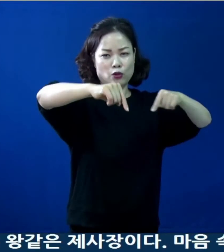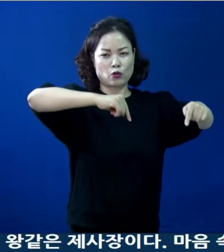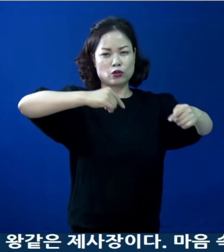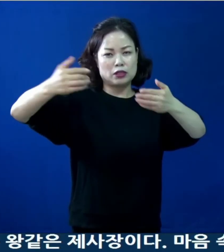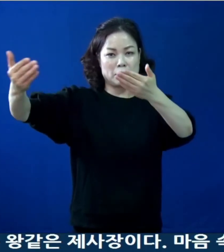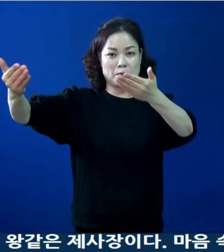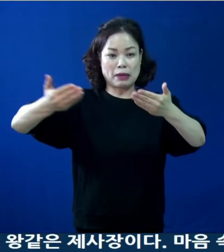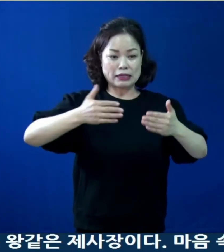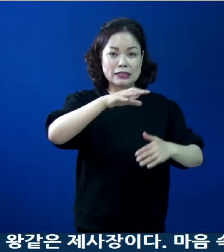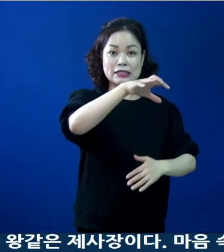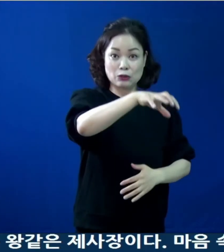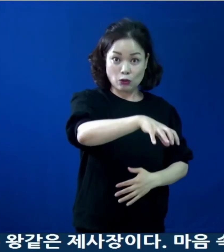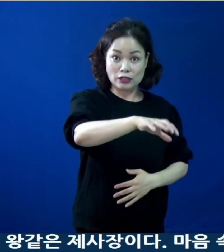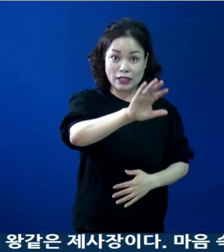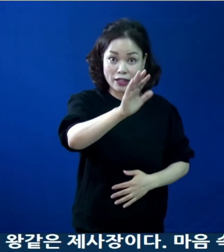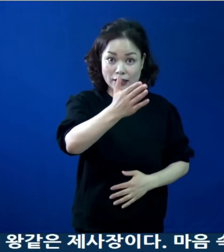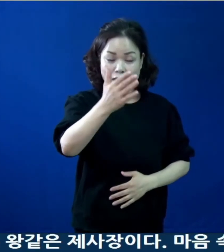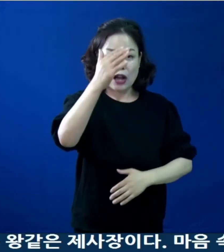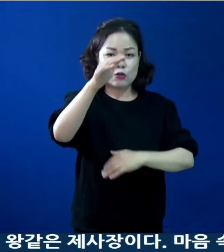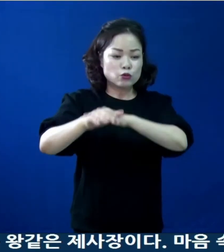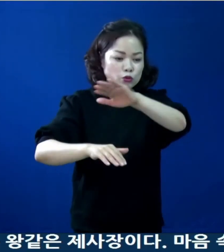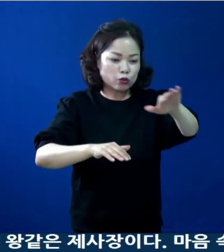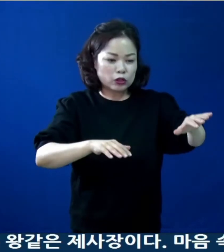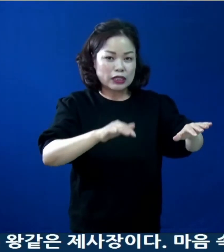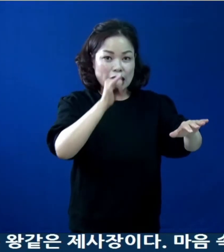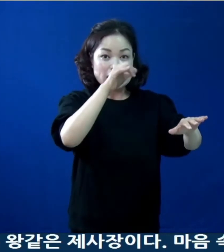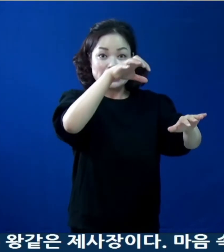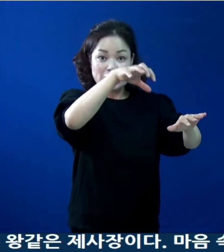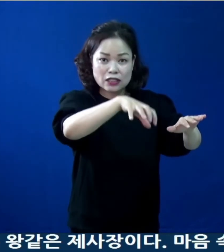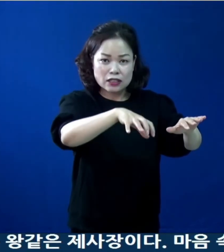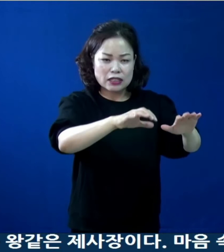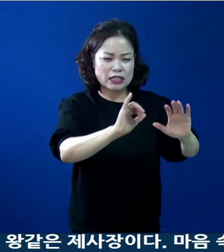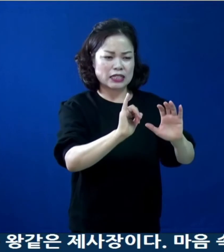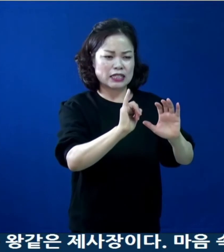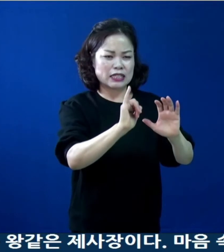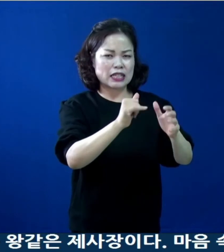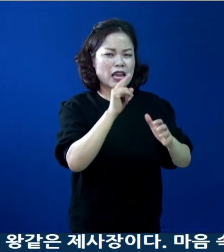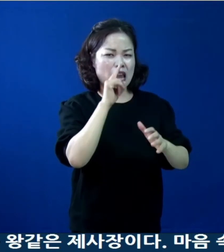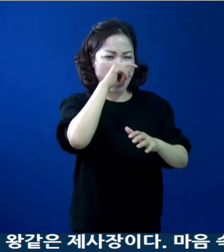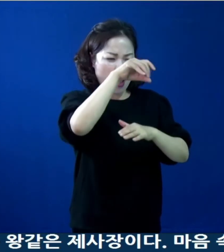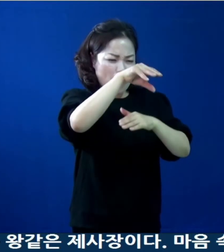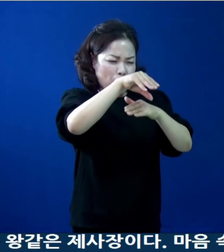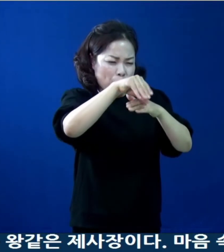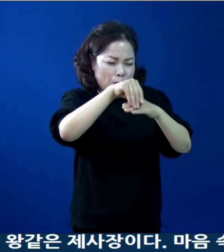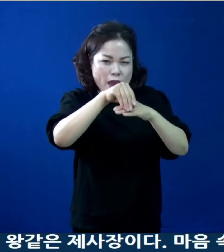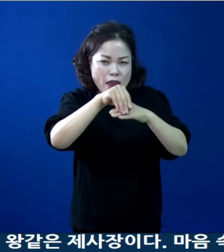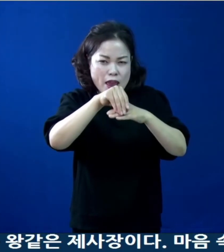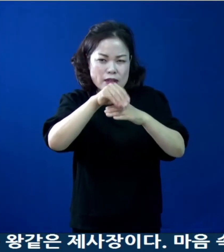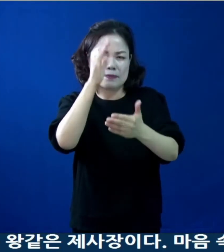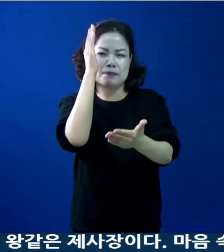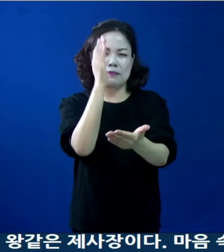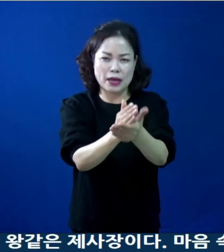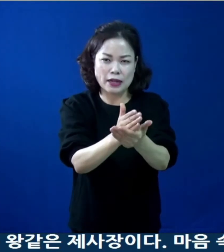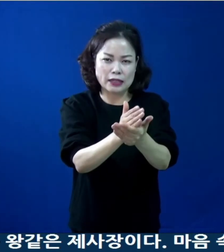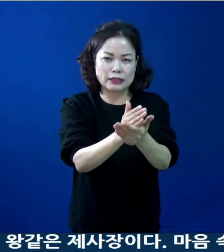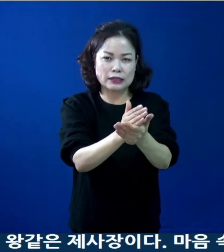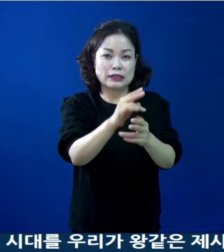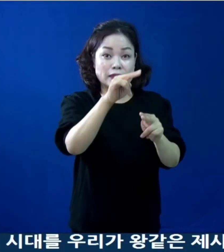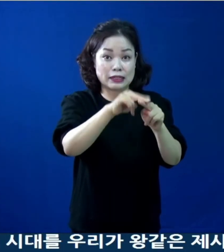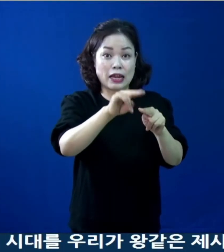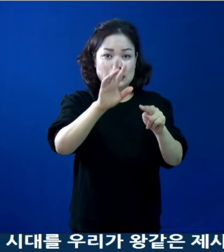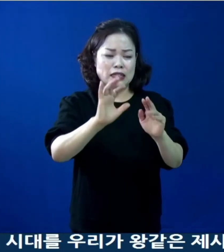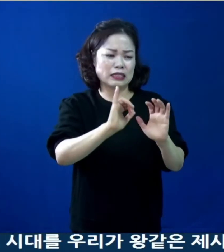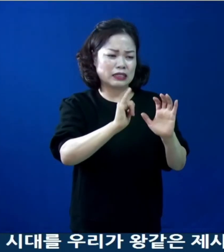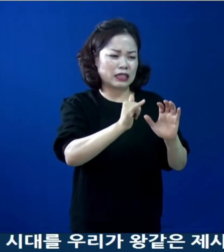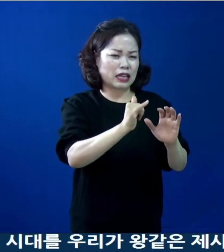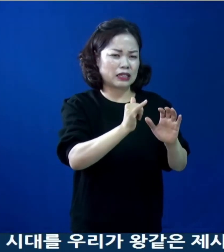됩니다. 우리가 있는 자리가 세상으로부터 오염되지 않도록 지키는 자리가 되어야 됩니다. 세상으로부터